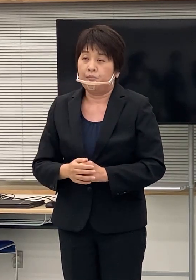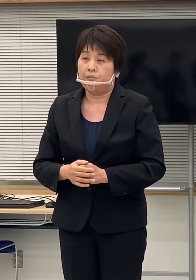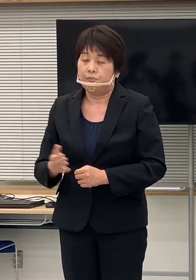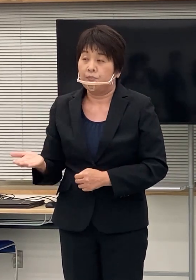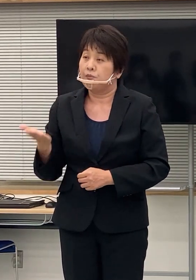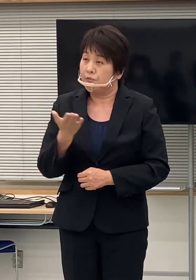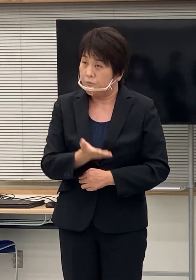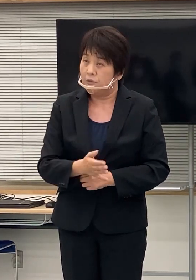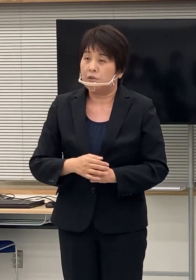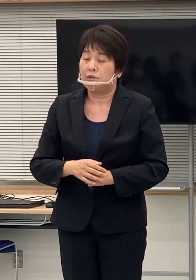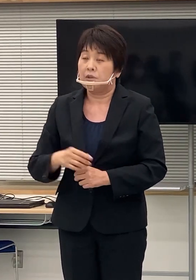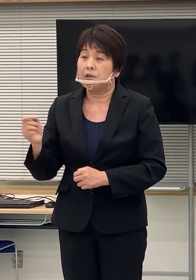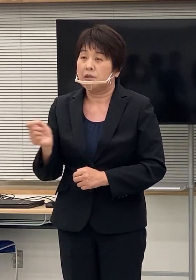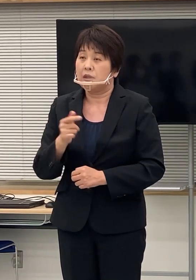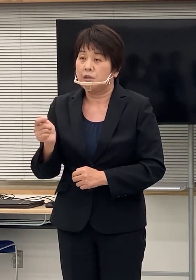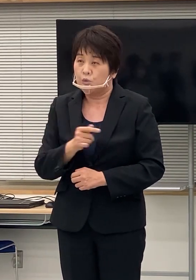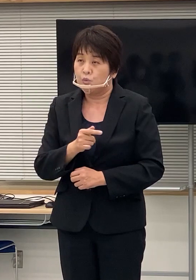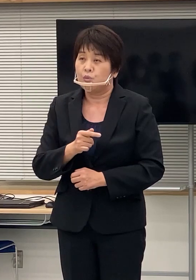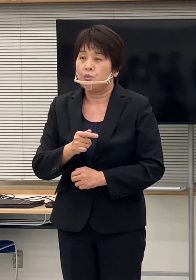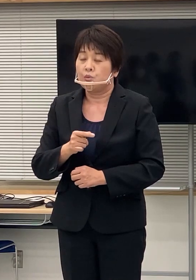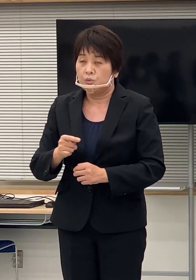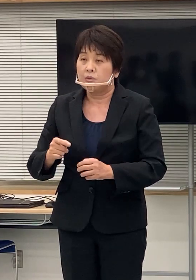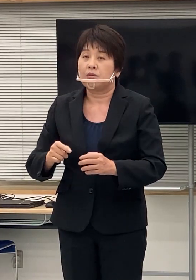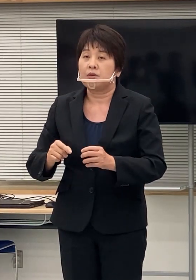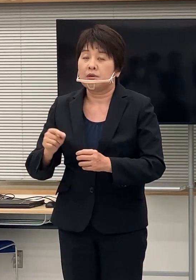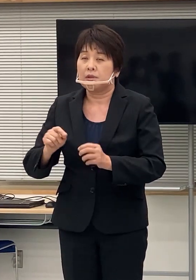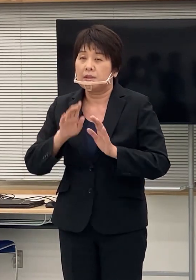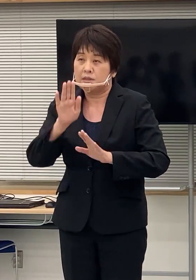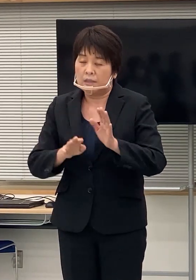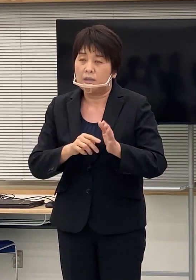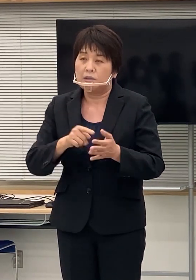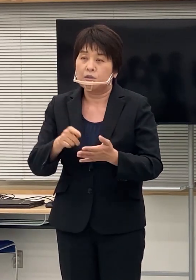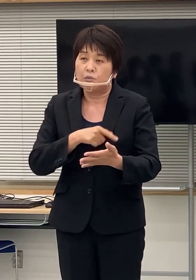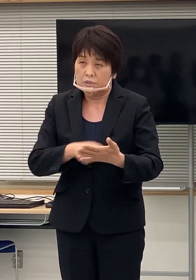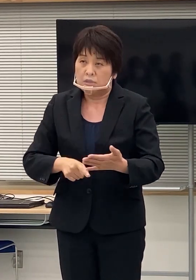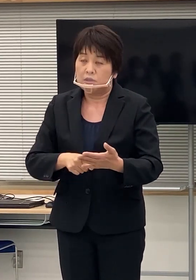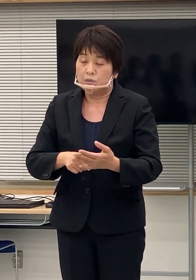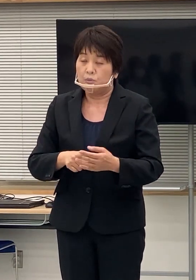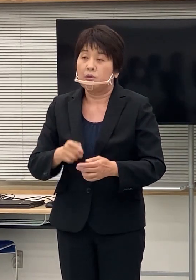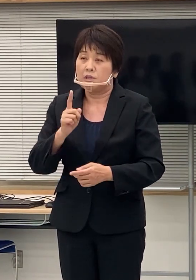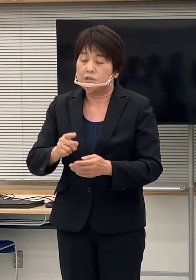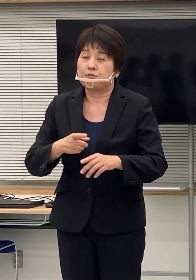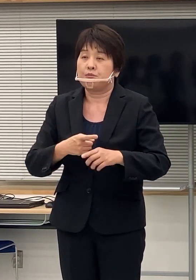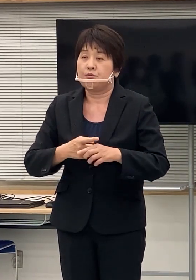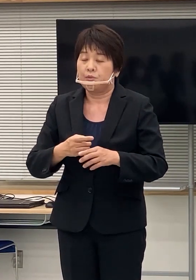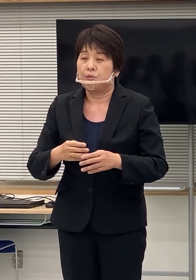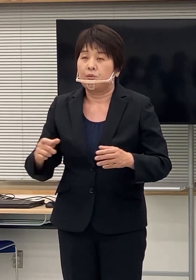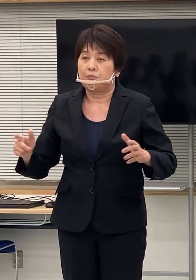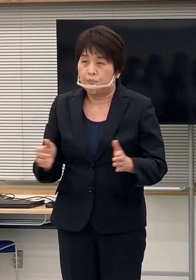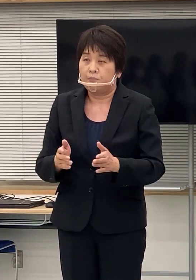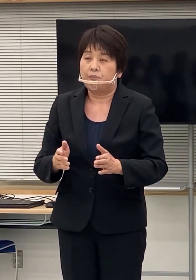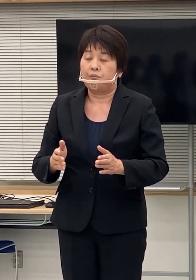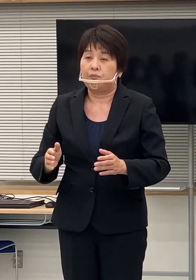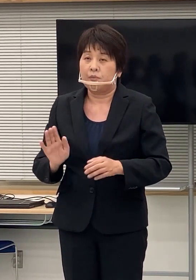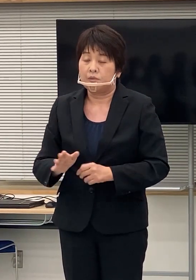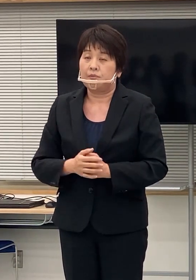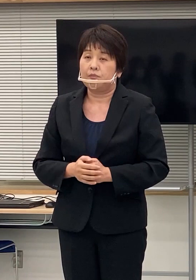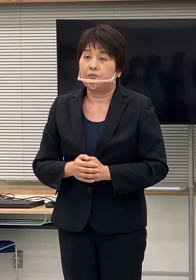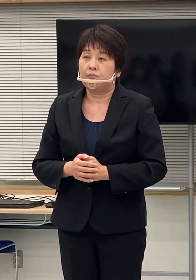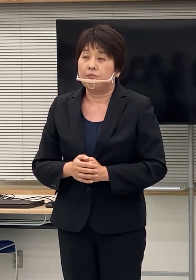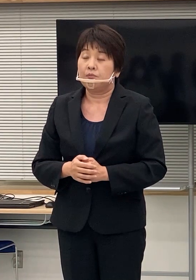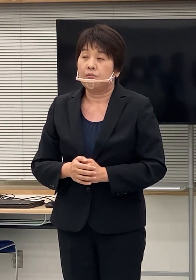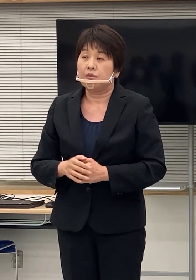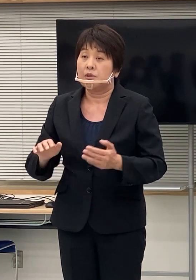に緊急事態措置の一部緩和であります。新型インフルエンザ等特別措置法に基づき、本県